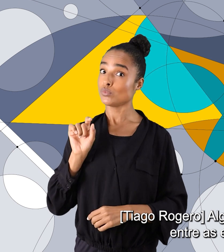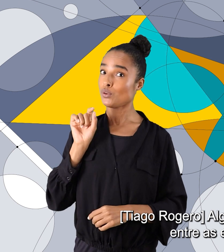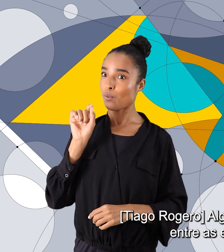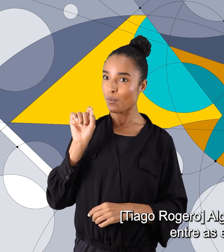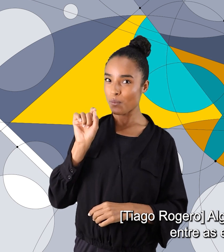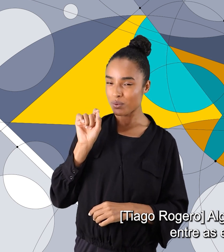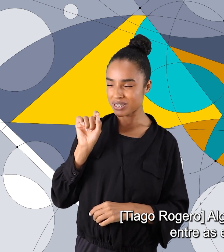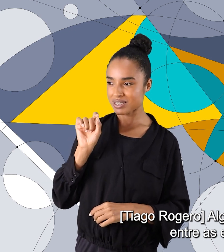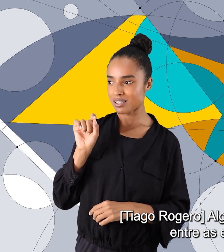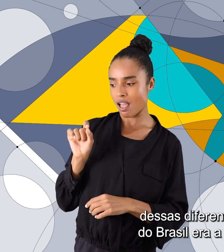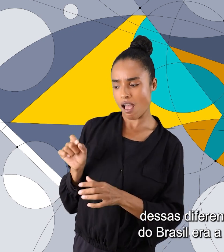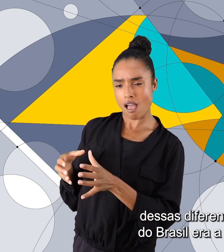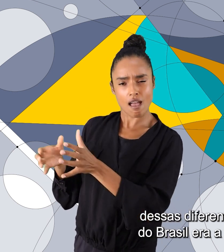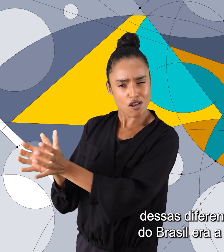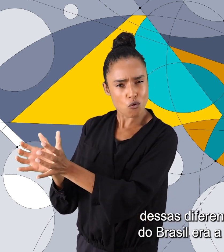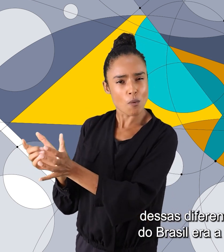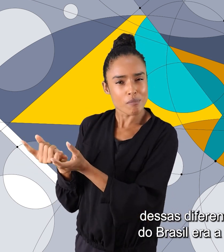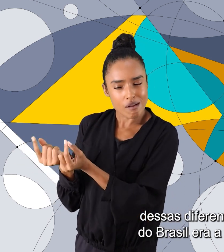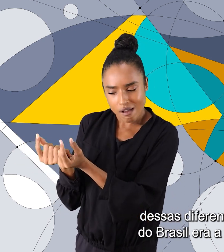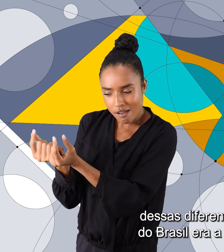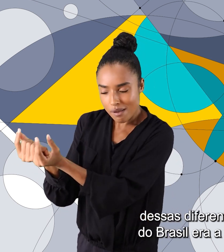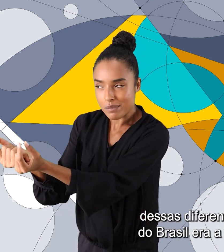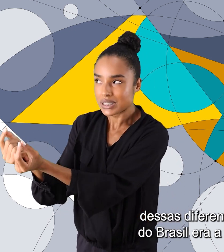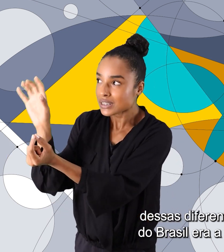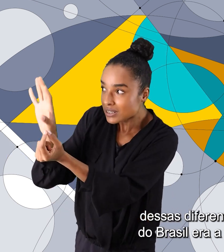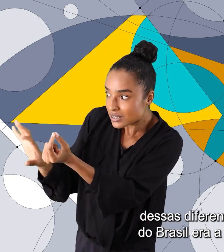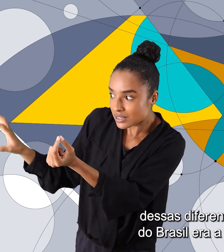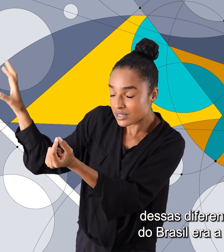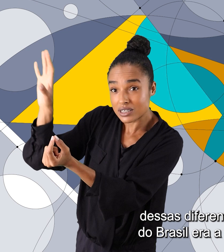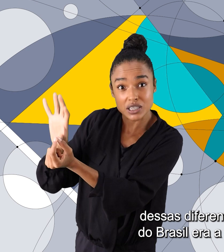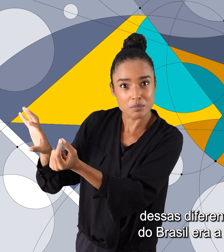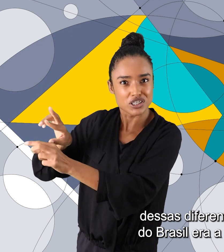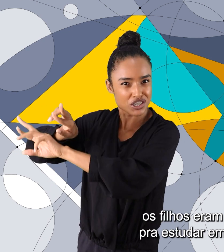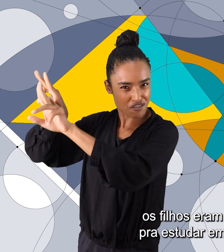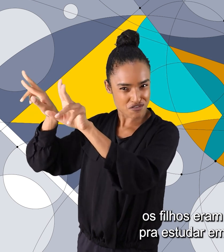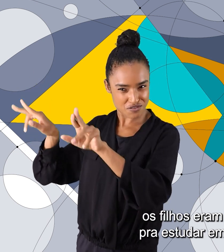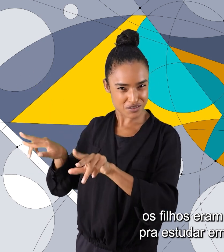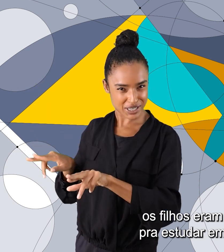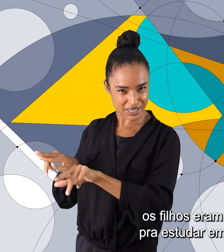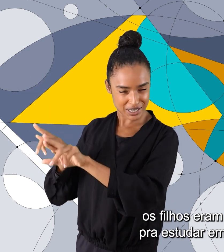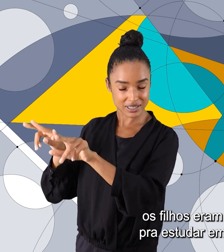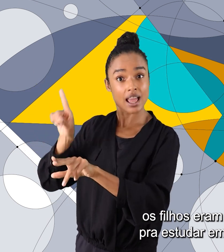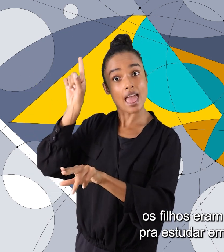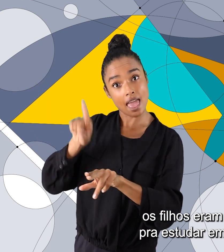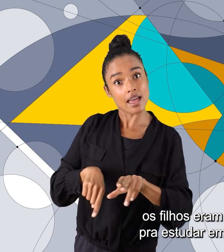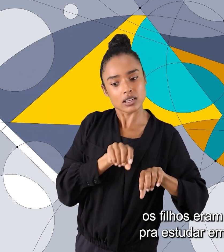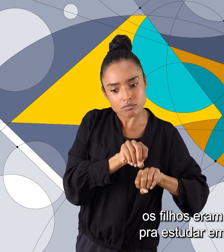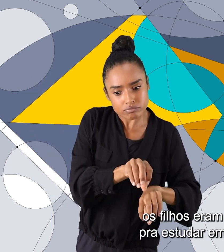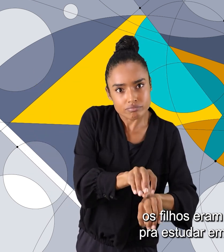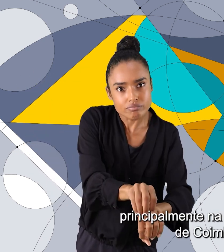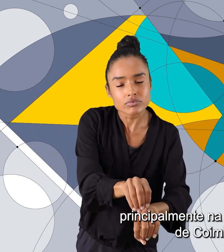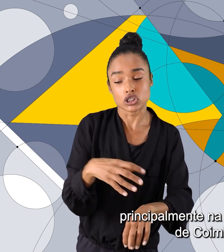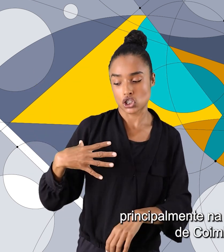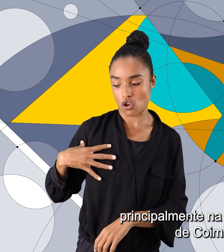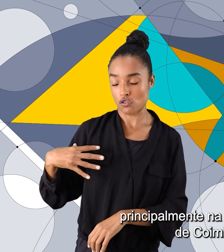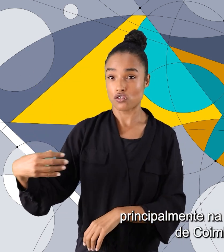Algo em comum entre as elites dessas diferentes partes do Brasil era a formação. Os filhos eram enviados para estudar em